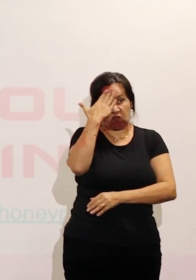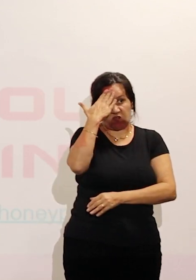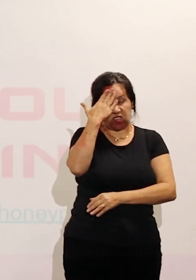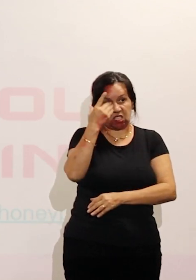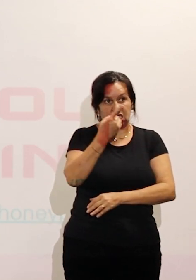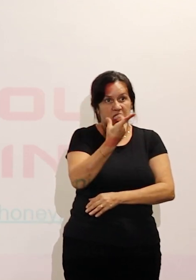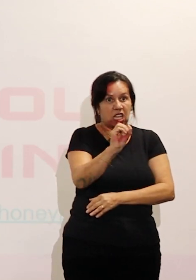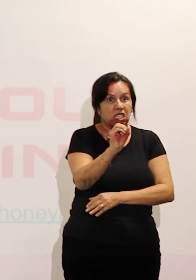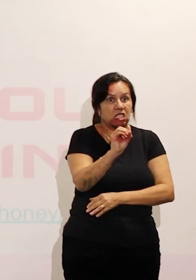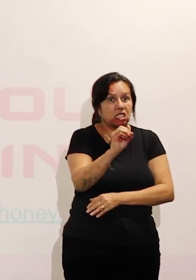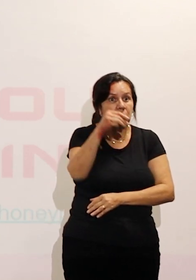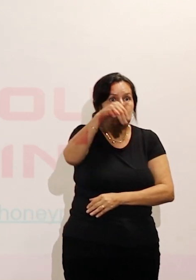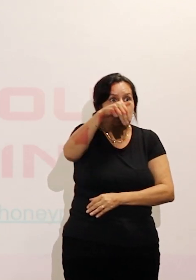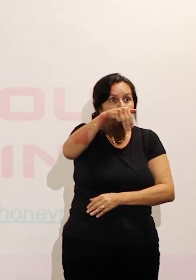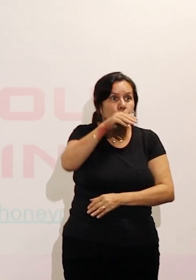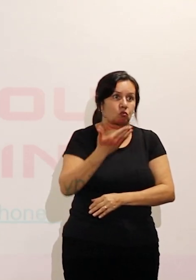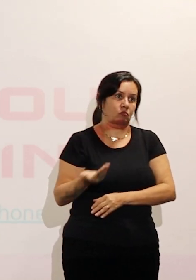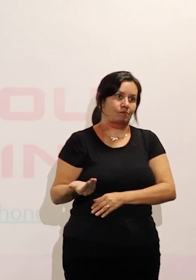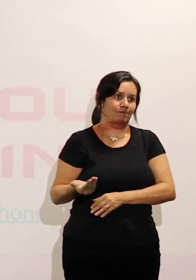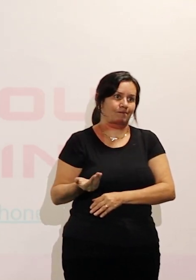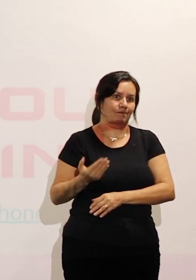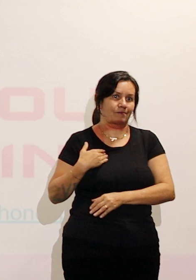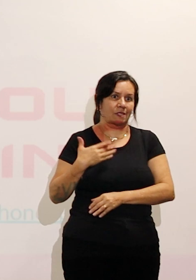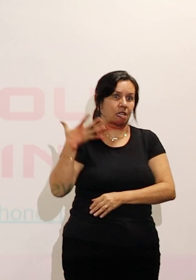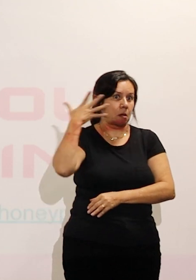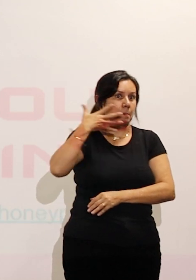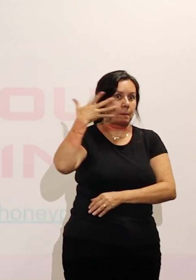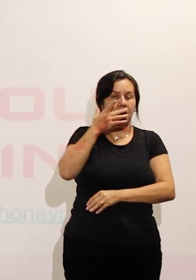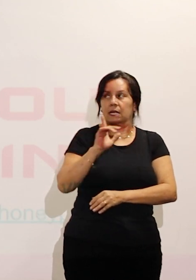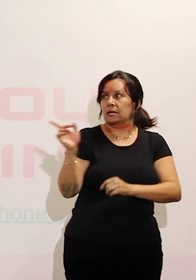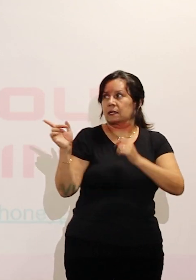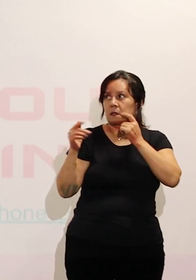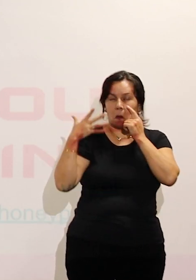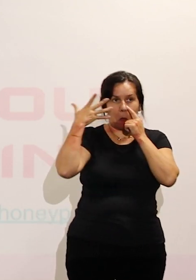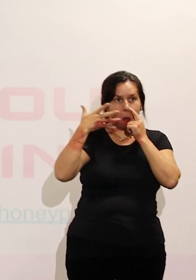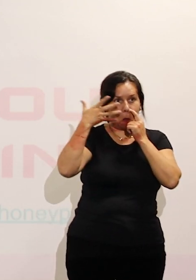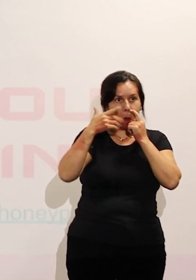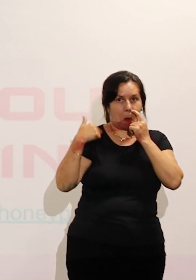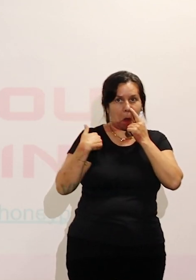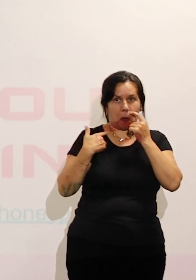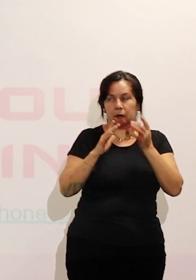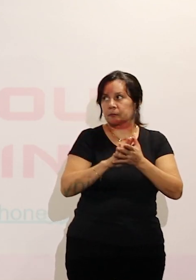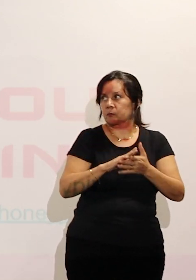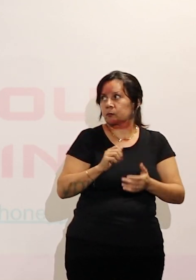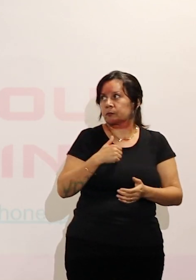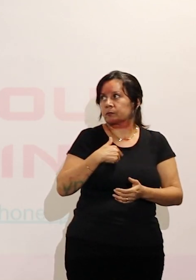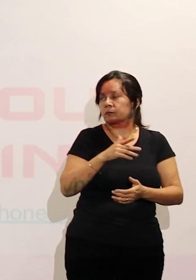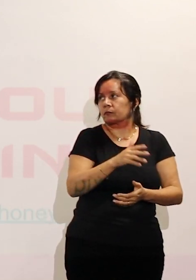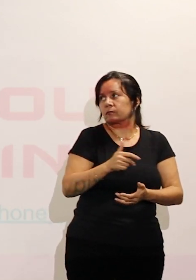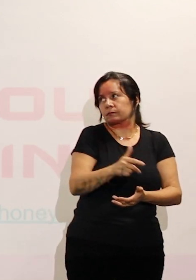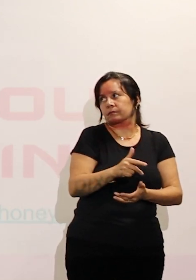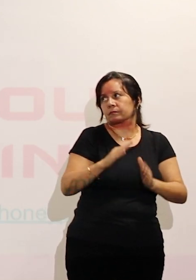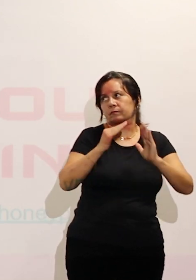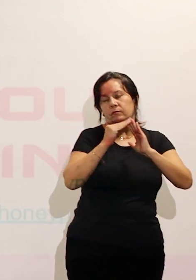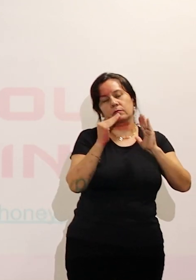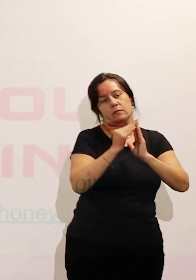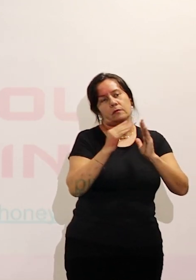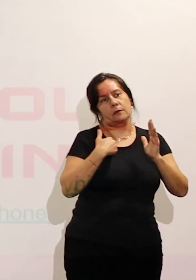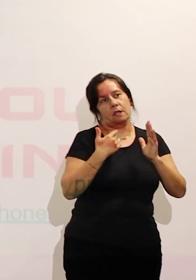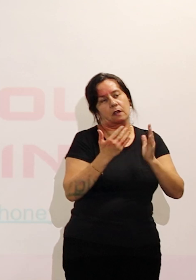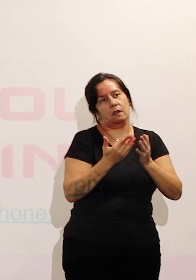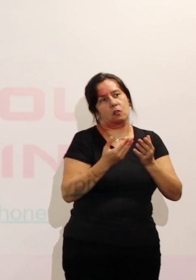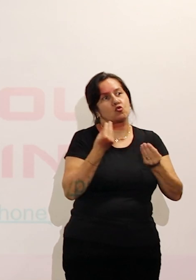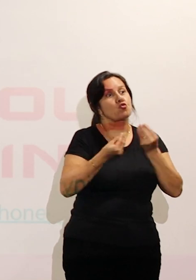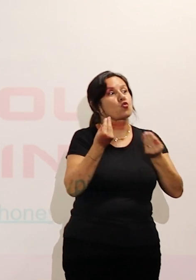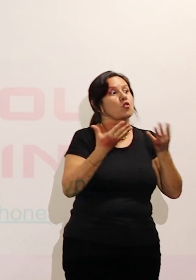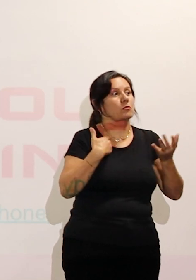em 10 minutos, em palestra, assim, quando eu estava fazendo remoto, de casa, no PC, abria o Clip Studio